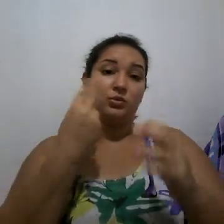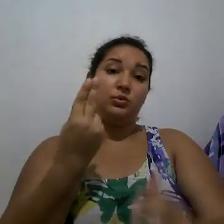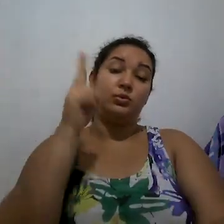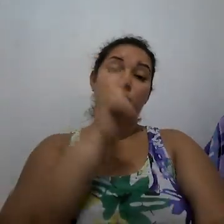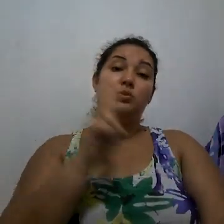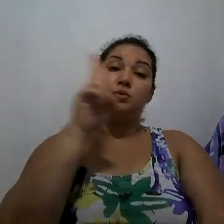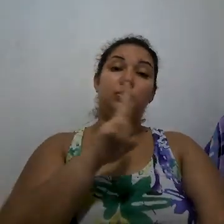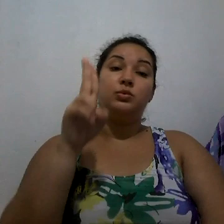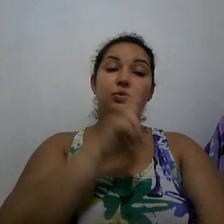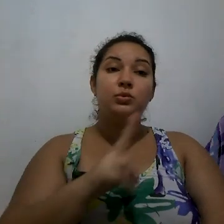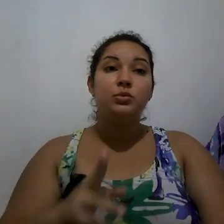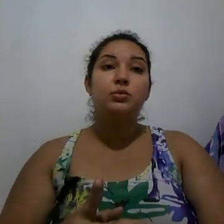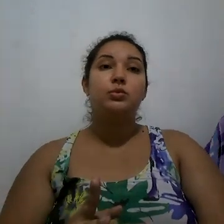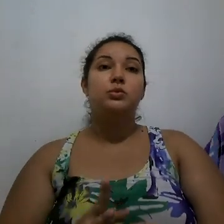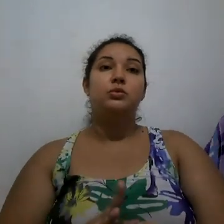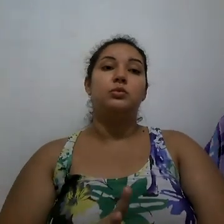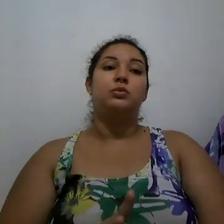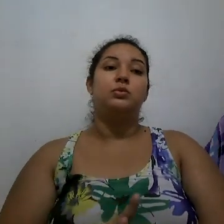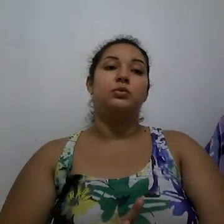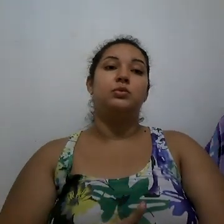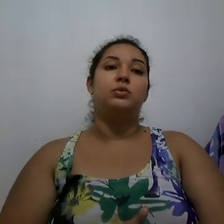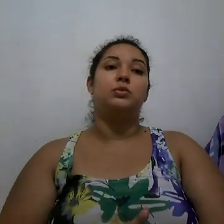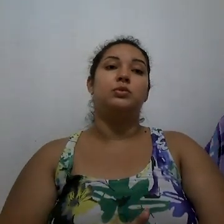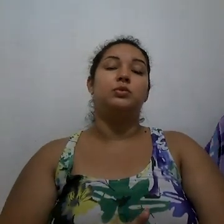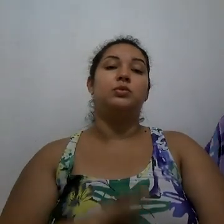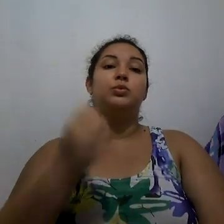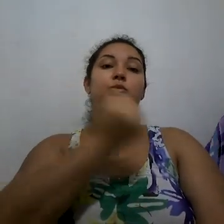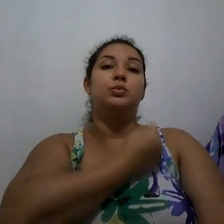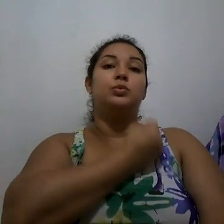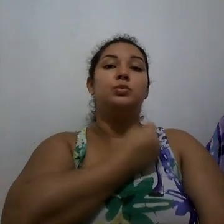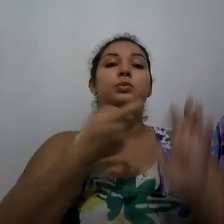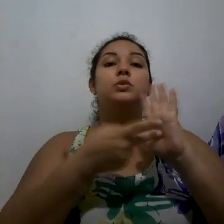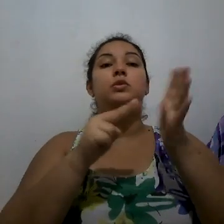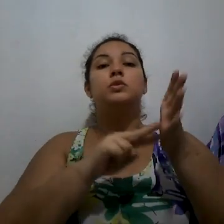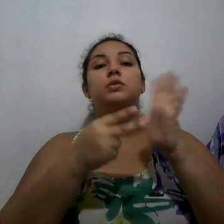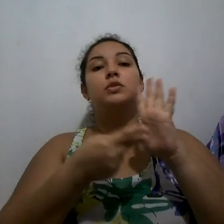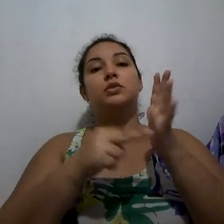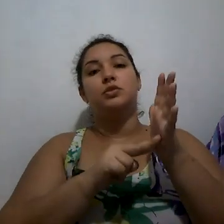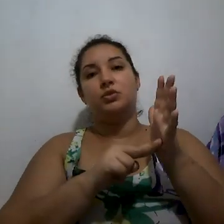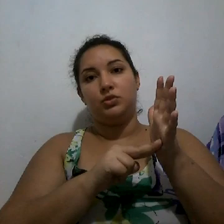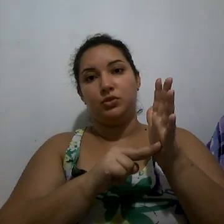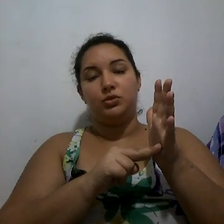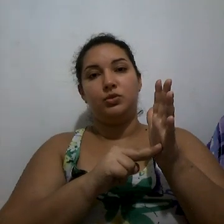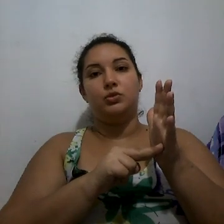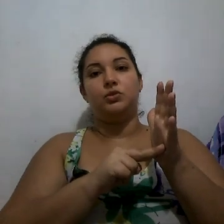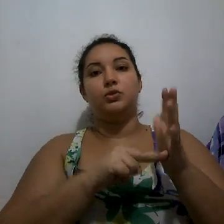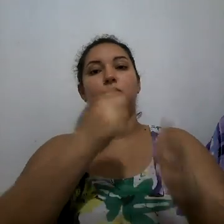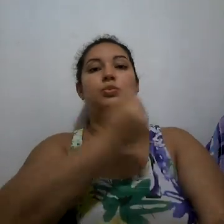resultado, é com relação ao algarismo significativo, ou seja, ao arredondamento de números. Quem